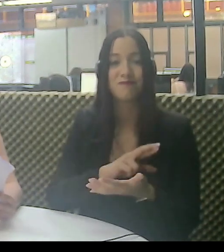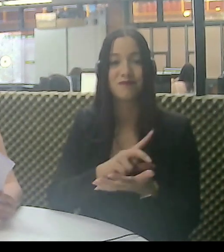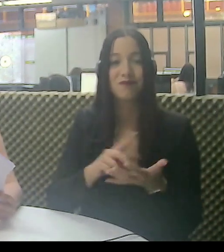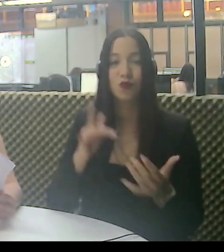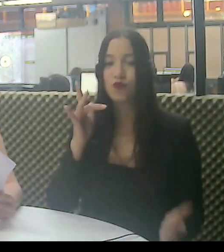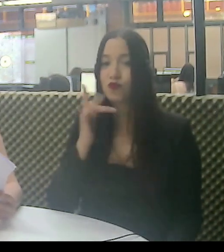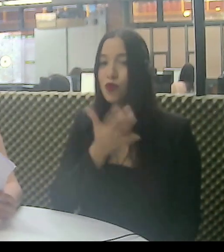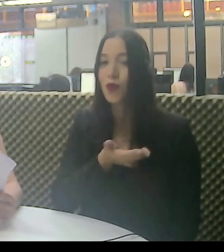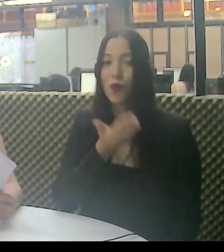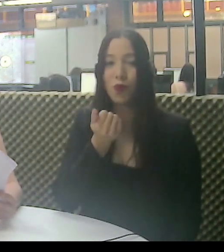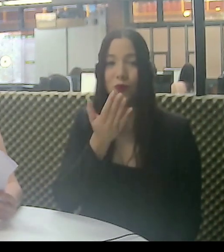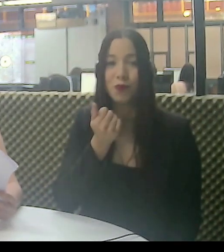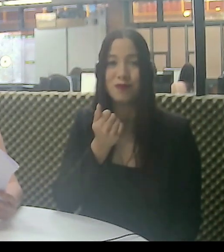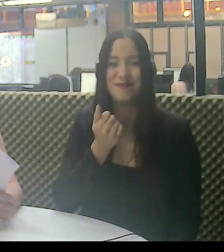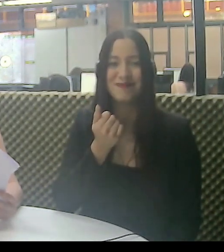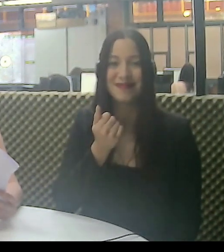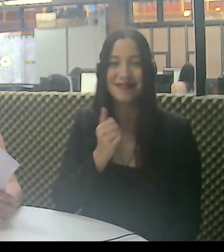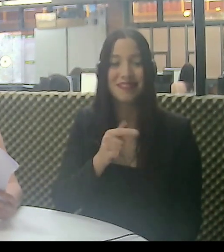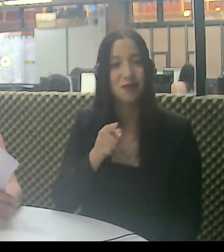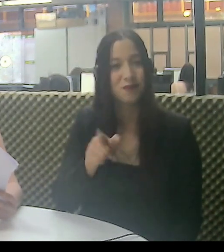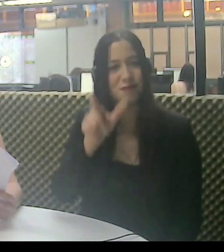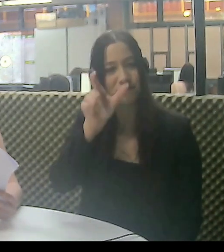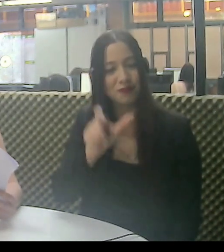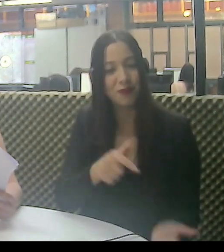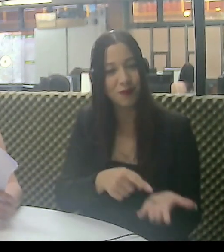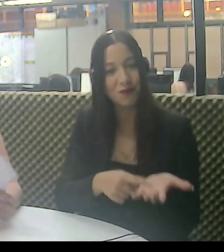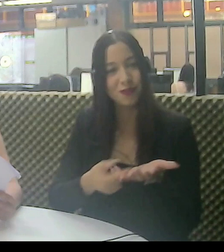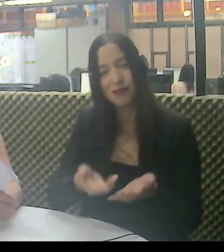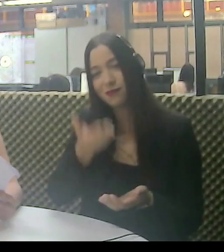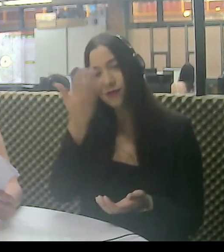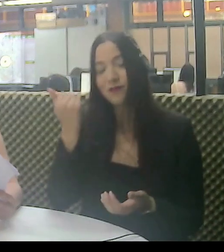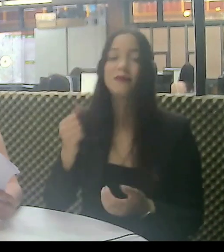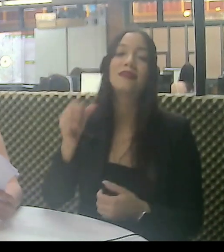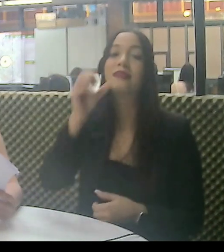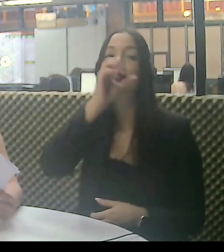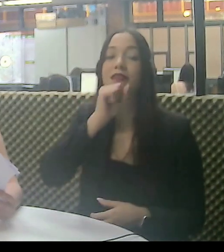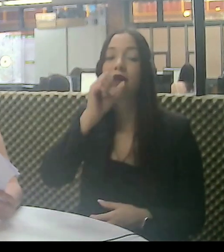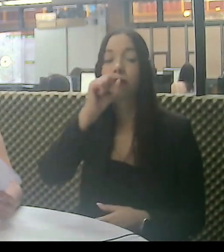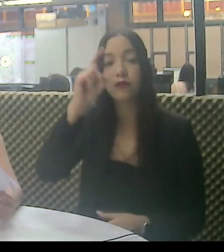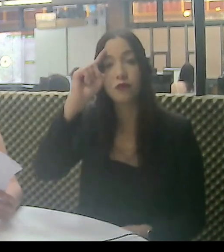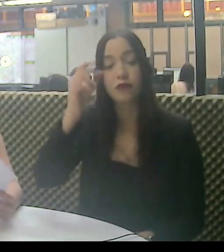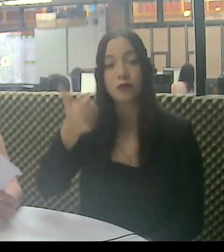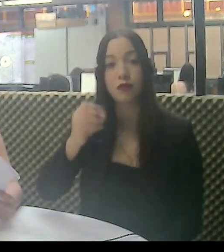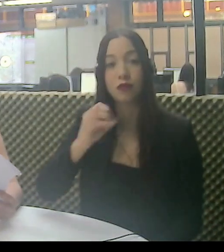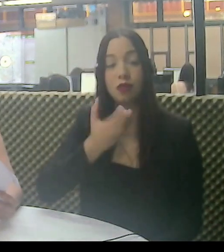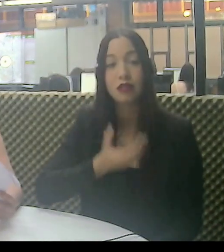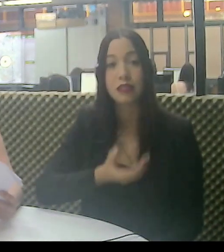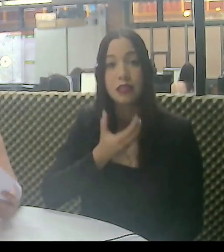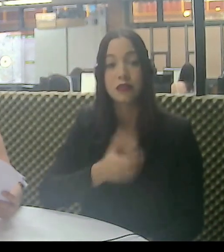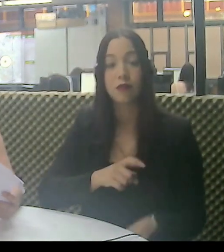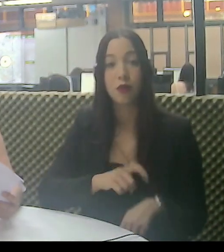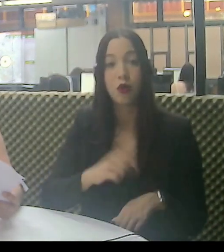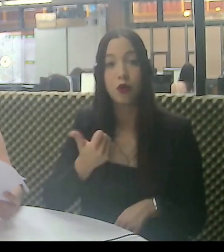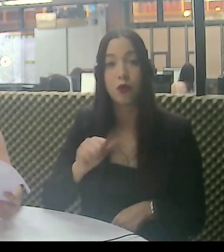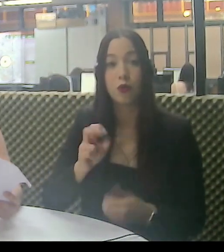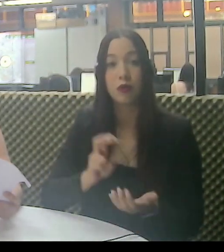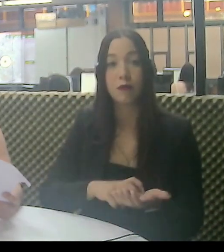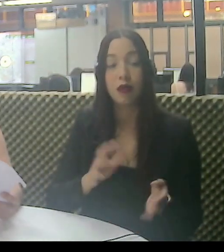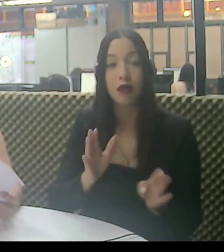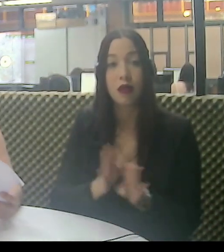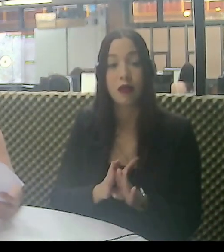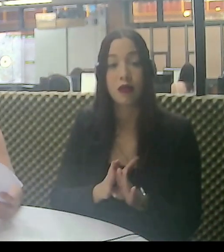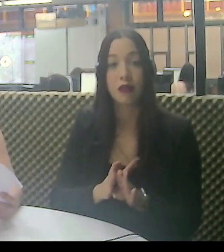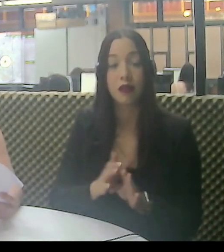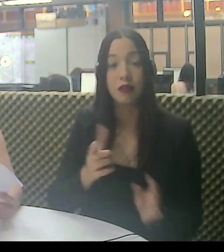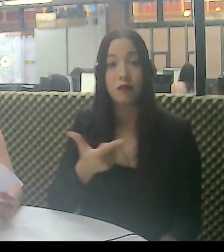delícias gastronômicas você é o grande convidado no sábado dia 10 de dezembro a feira vai das 11 da manhã até